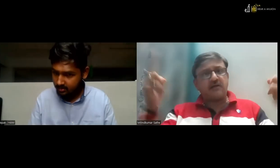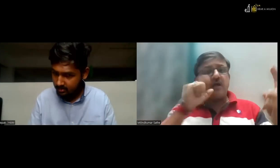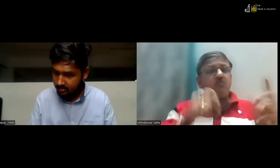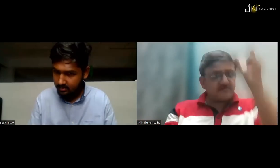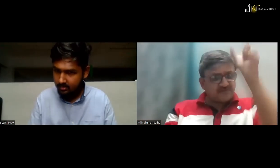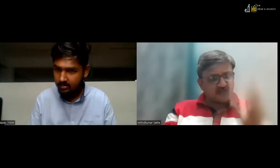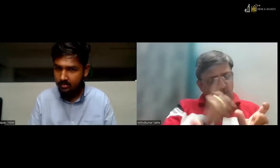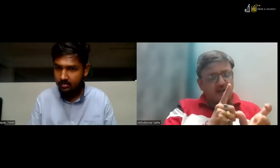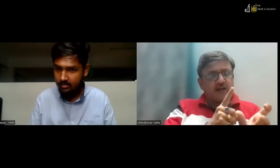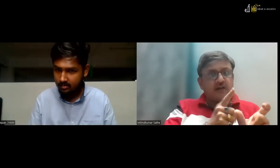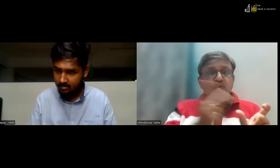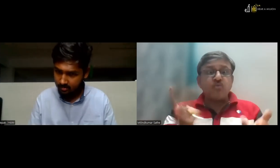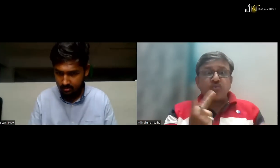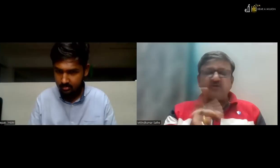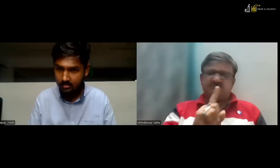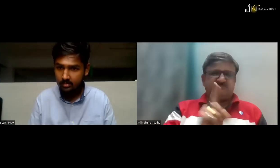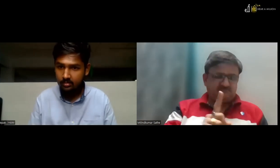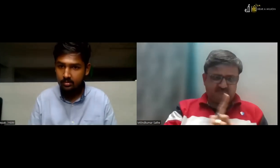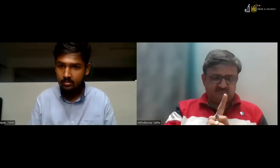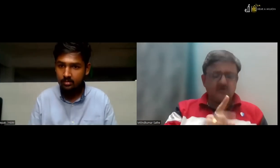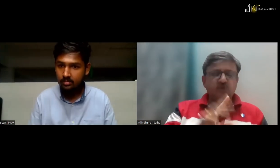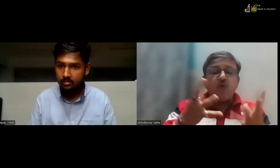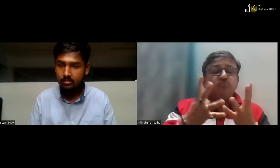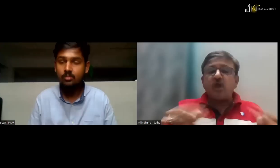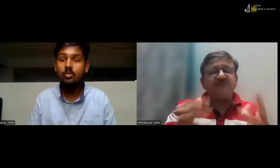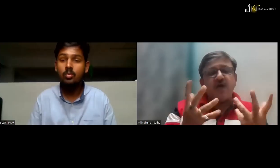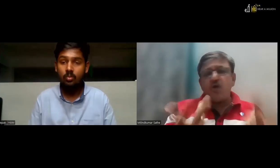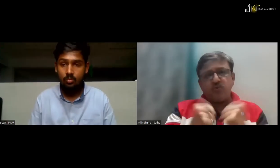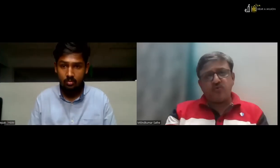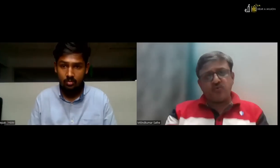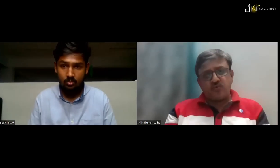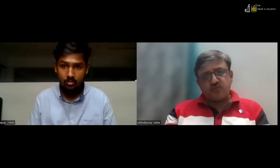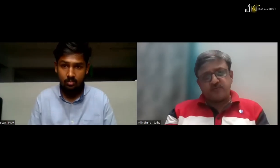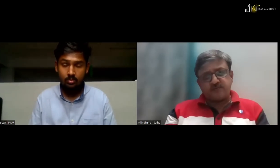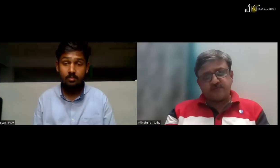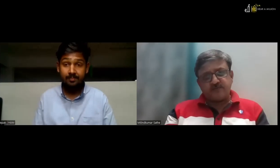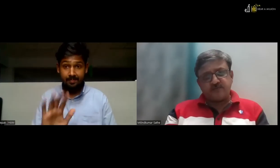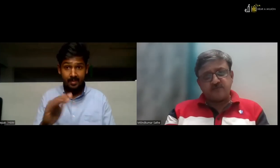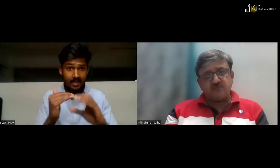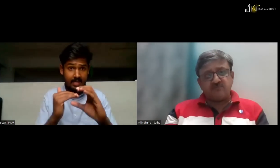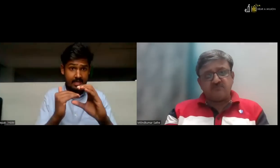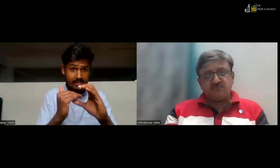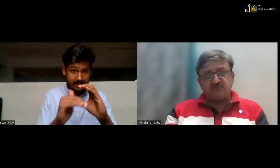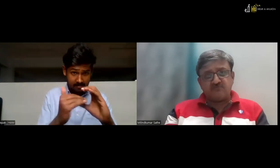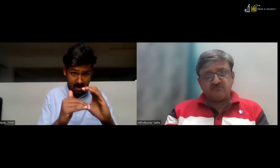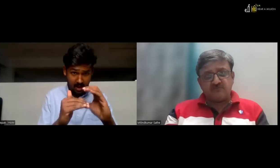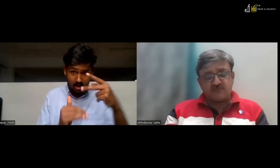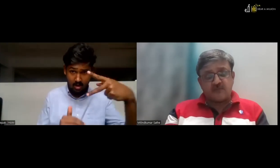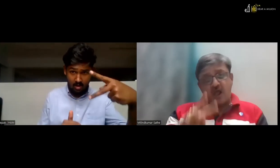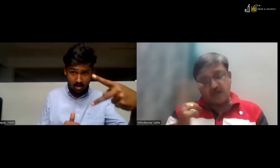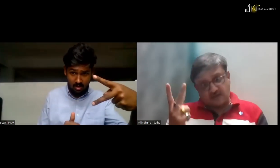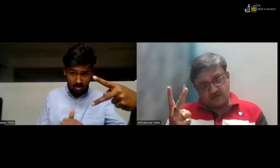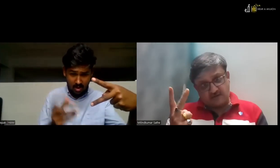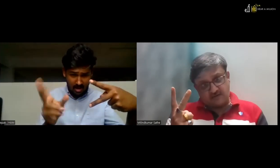ब्लैक हेयर Use heavy hook for mantra. With